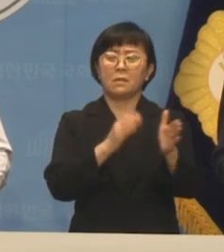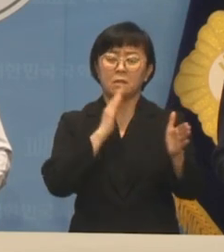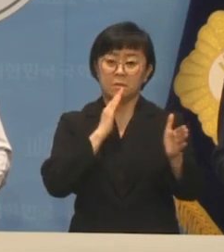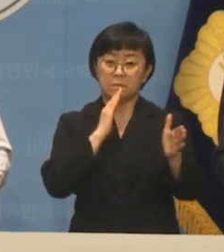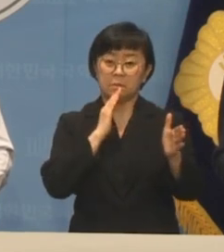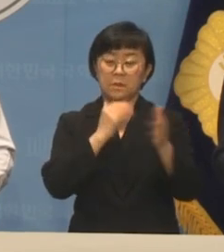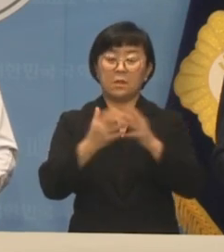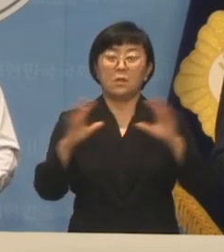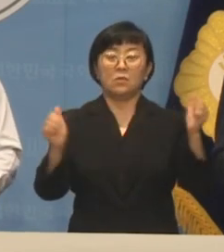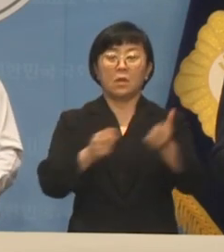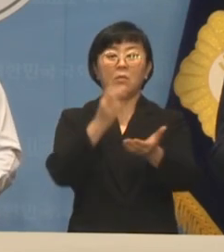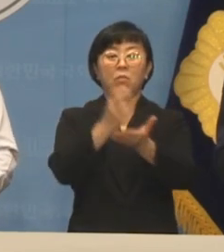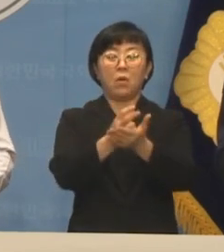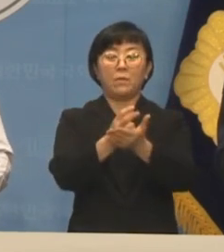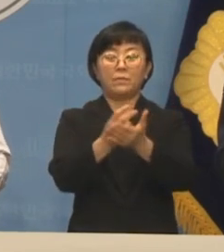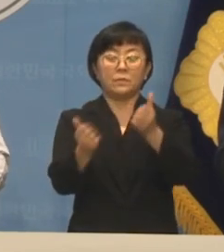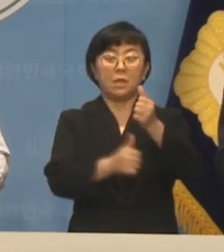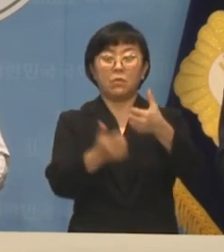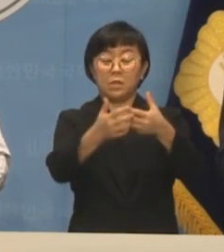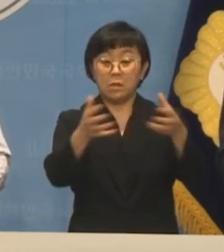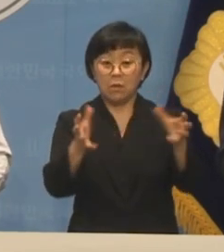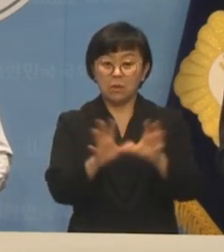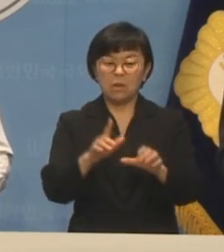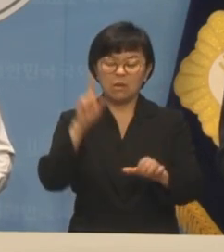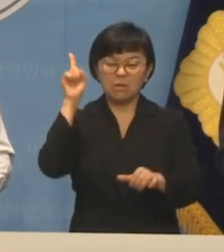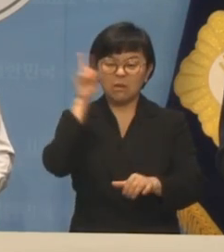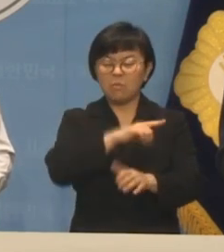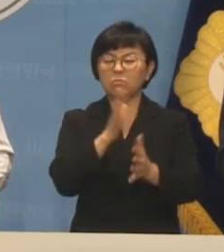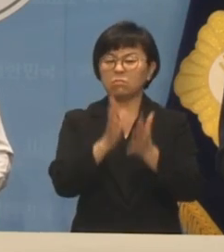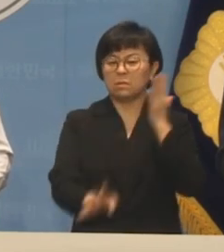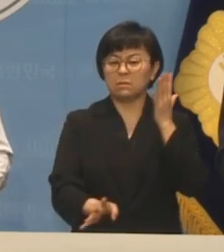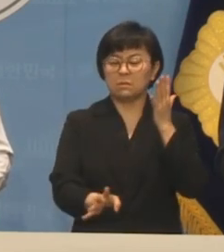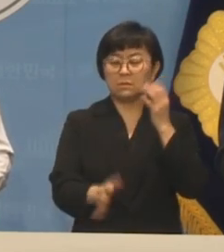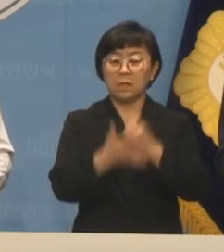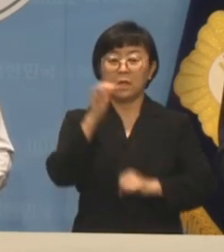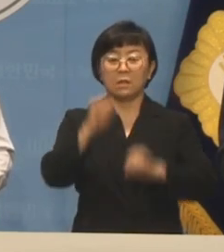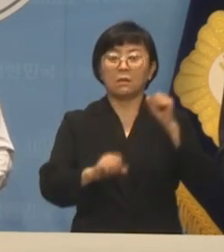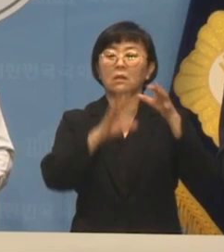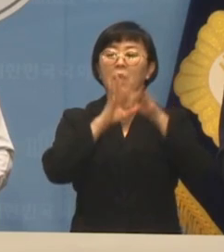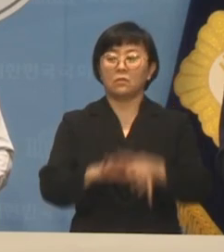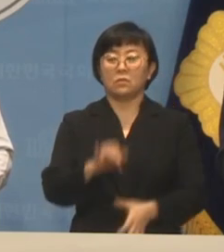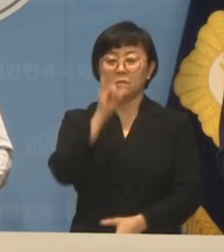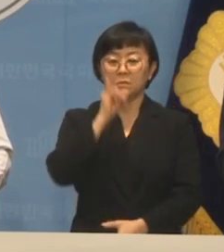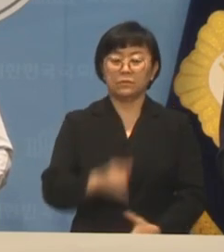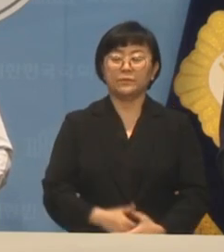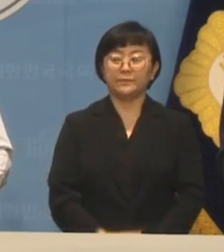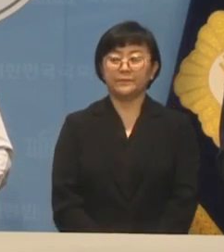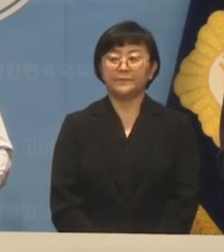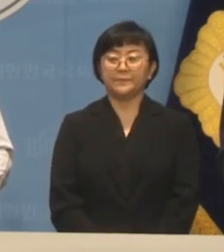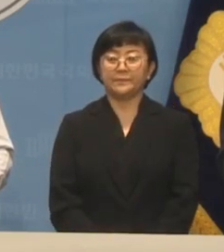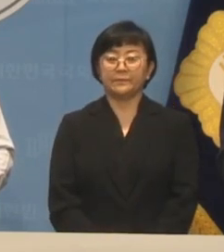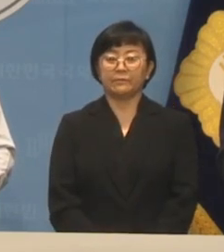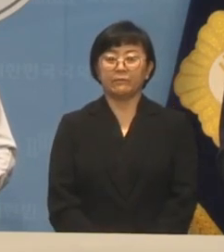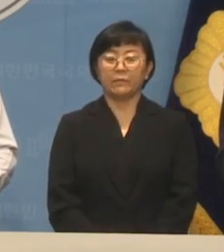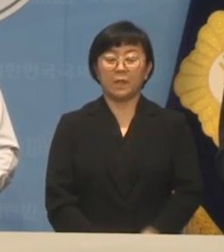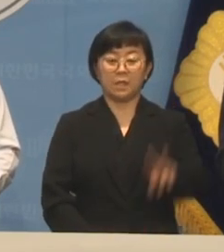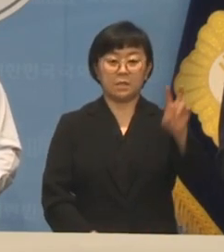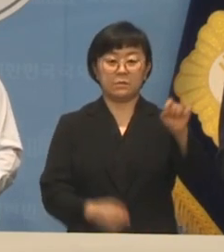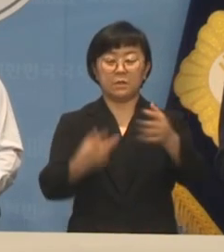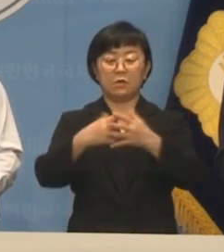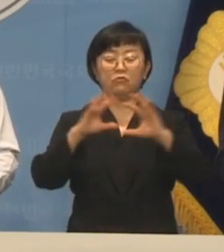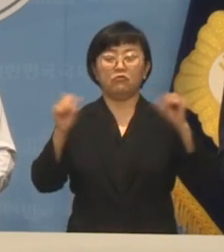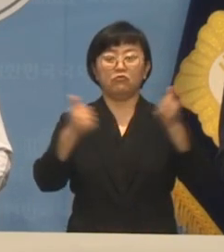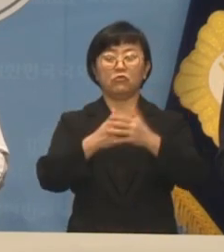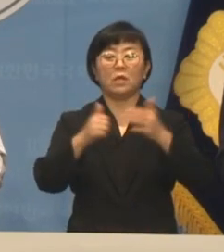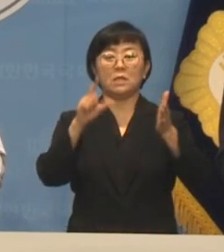불구하고 국회 법제사법위원회의 못된 행태는 여전히 계속되고 있습니다. 제21대 국회의 시간이